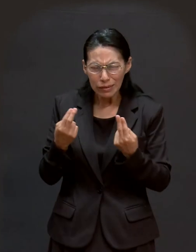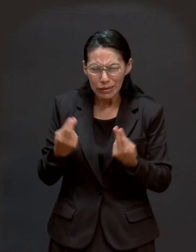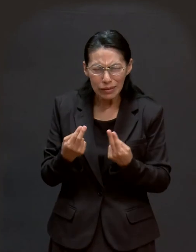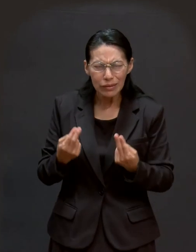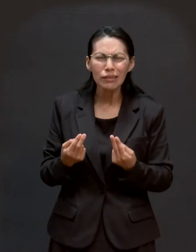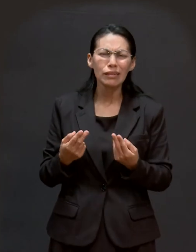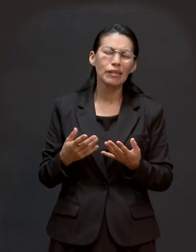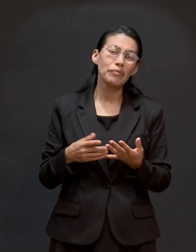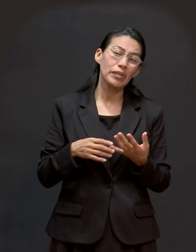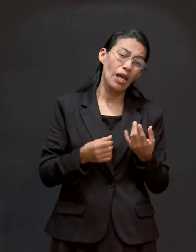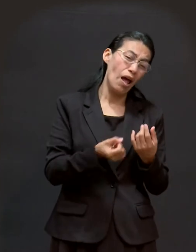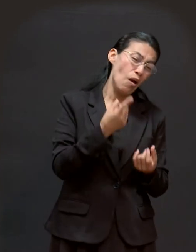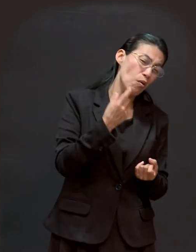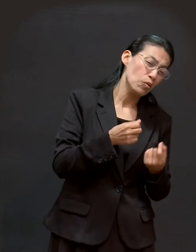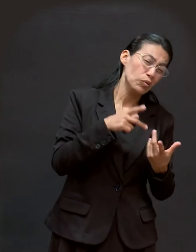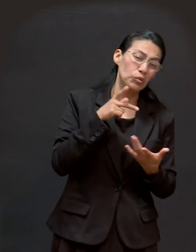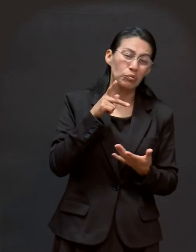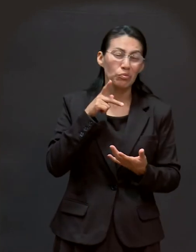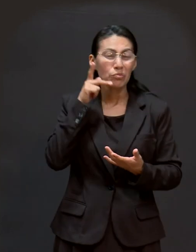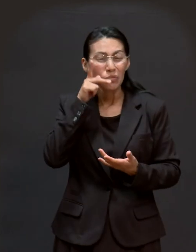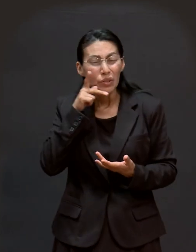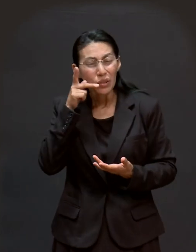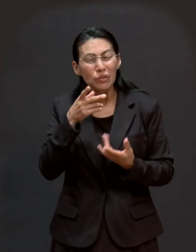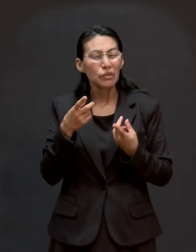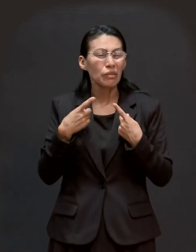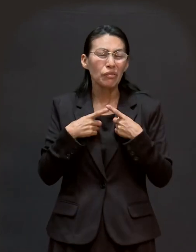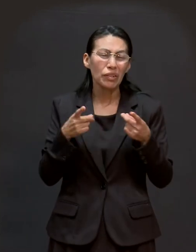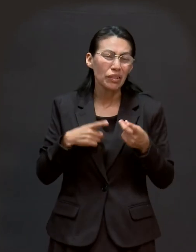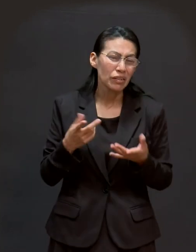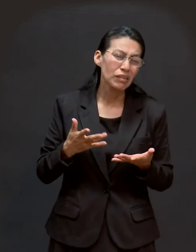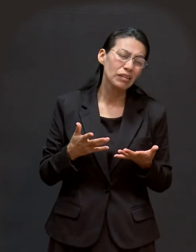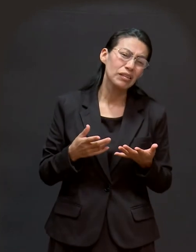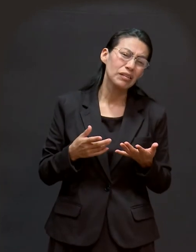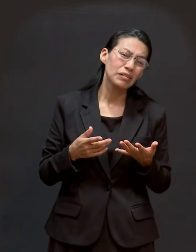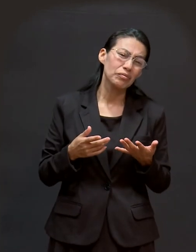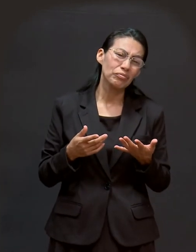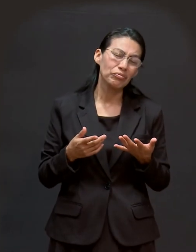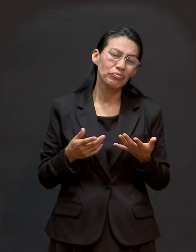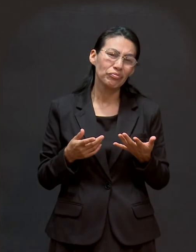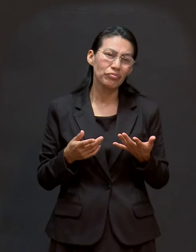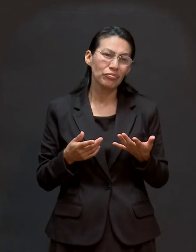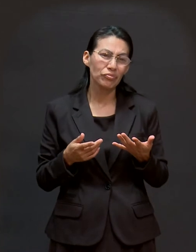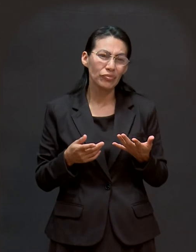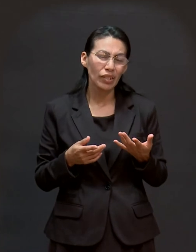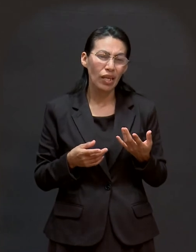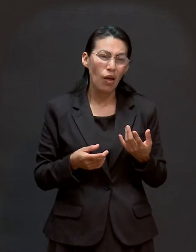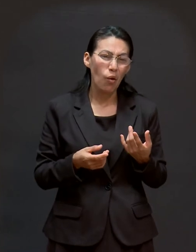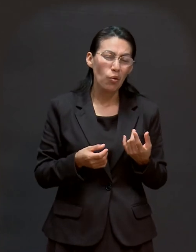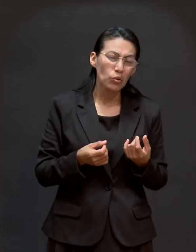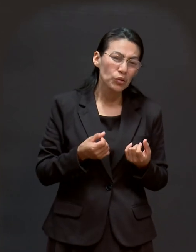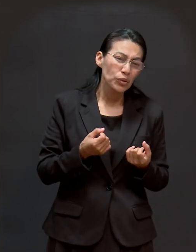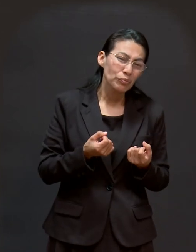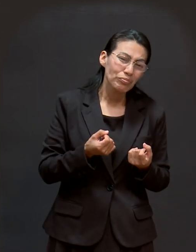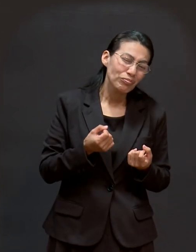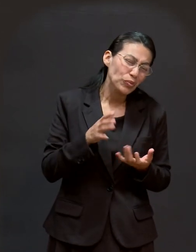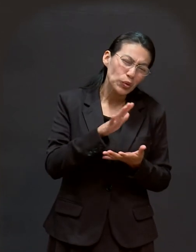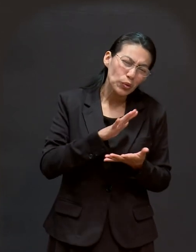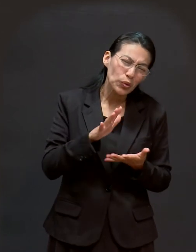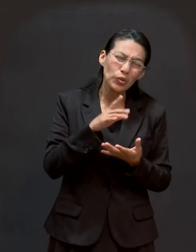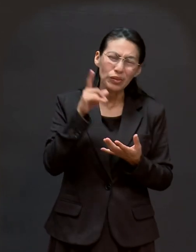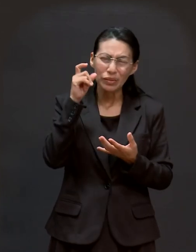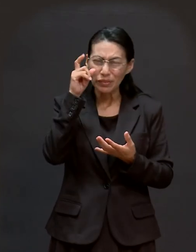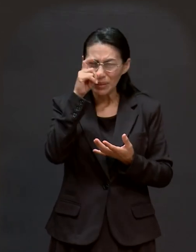grande grande necesidad y nos hablaba de los vicios de la ausencia de valores en ese ambiente de cómo se había